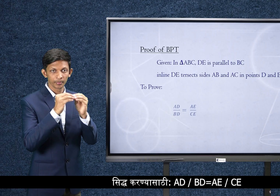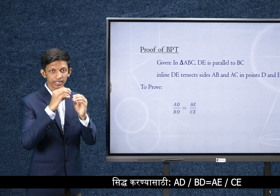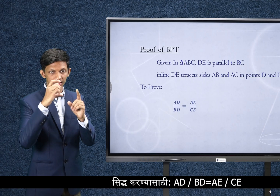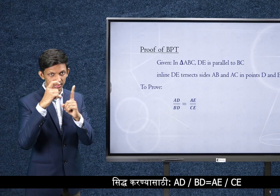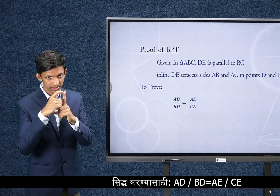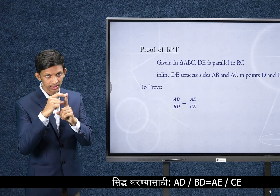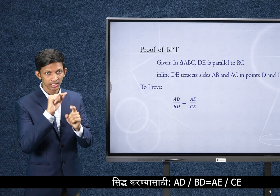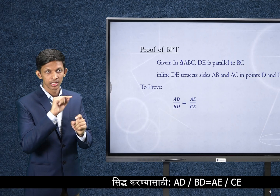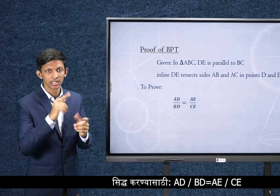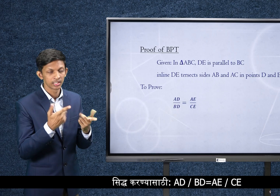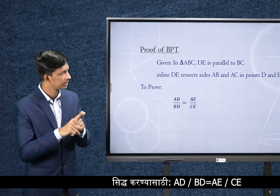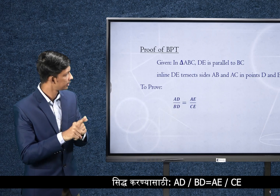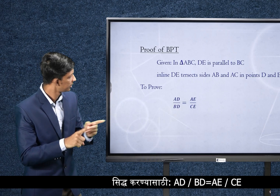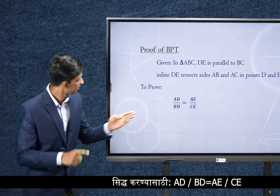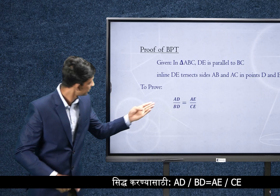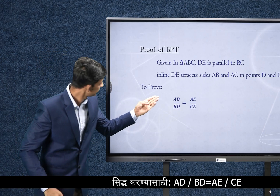AD/BD = AE/CE.